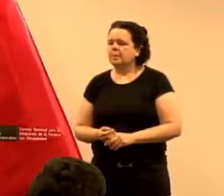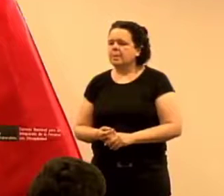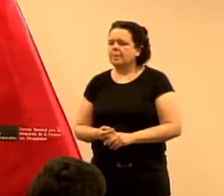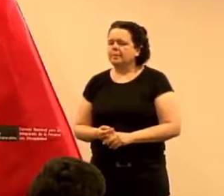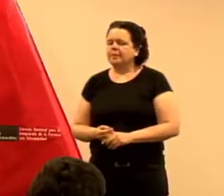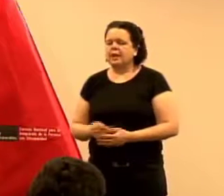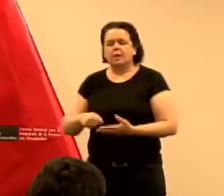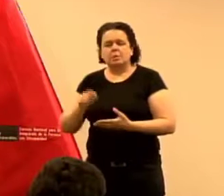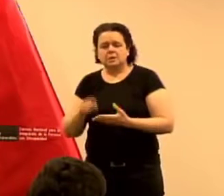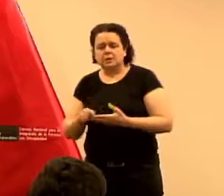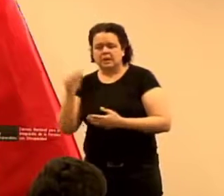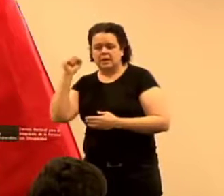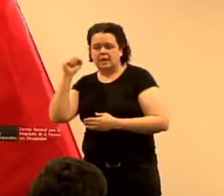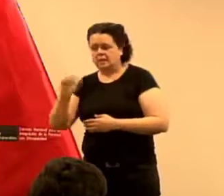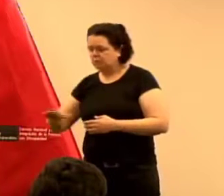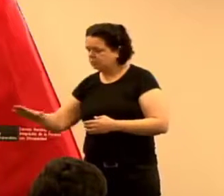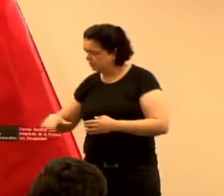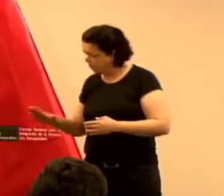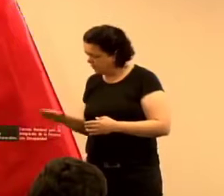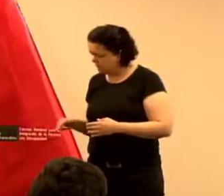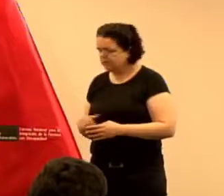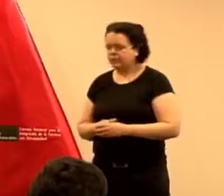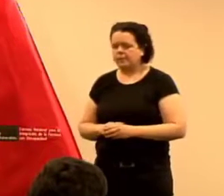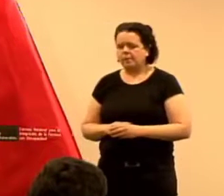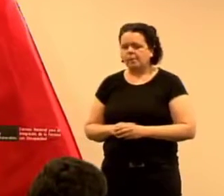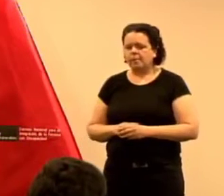La Convención sobre el Derecho del Niño